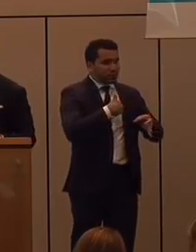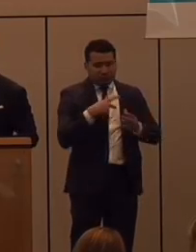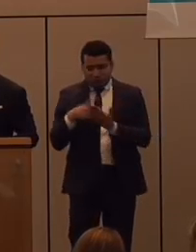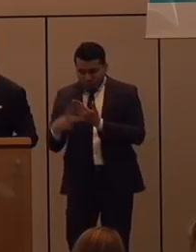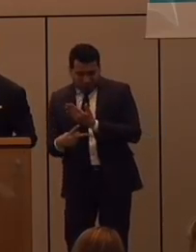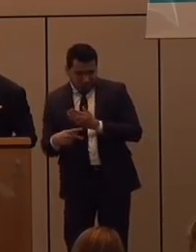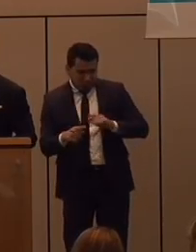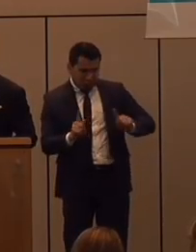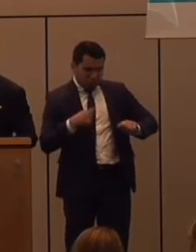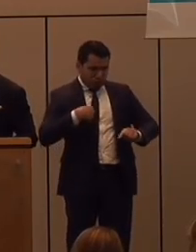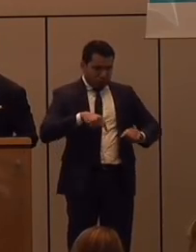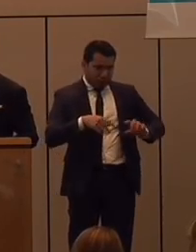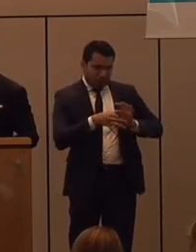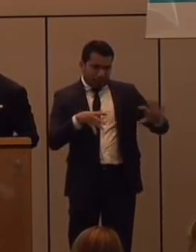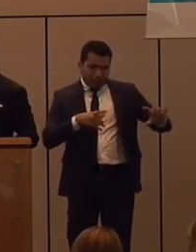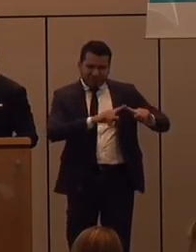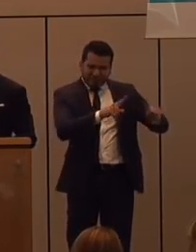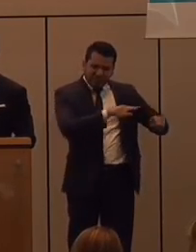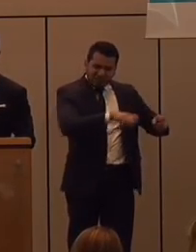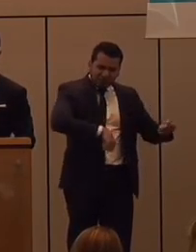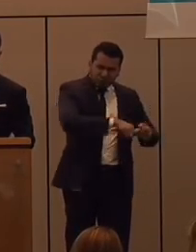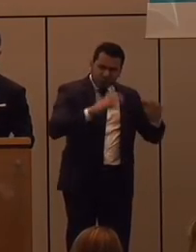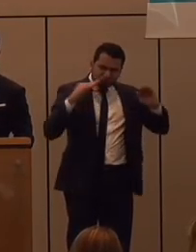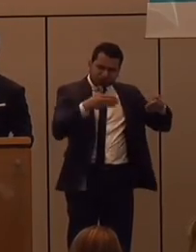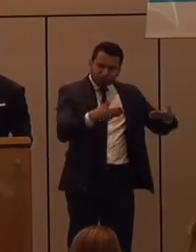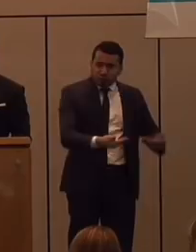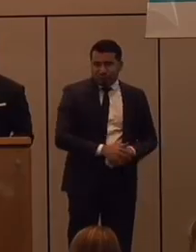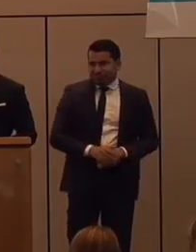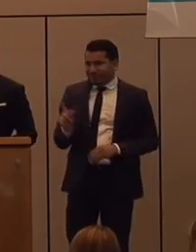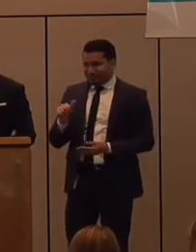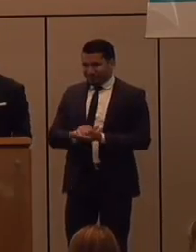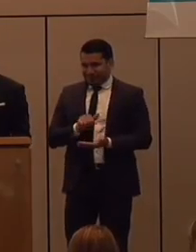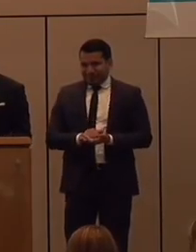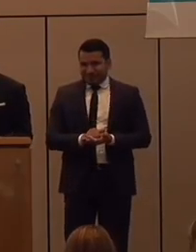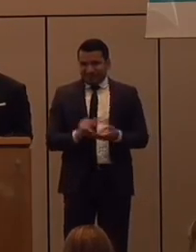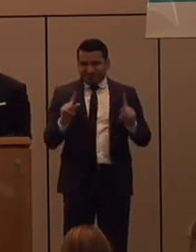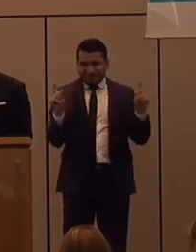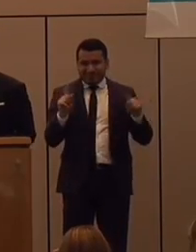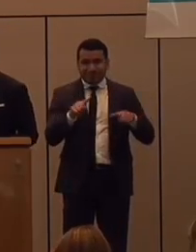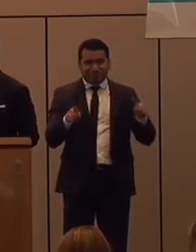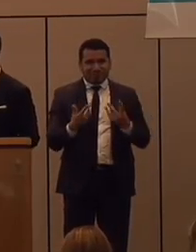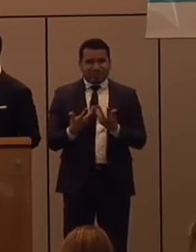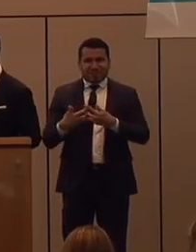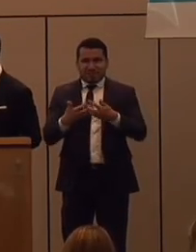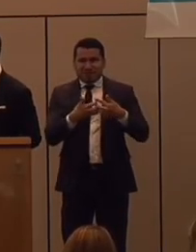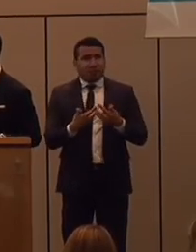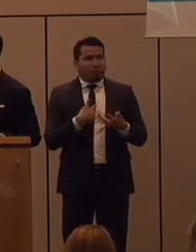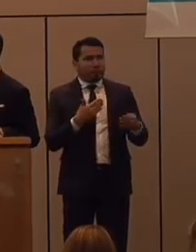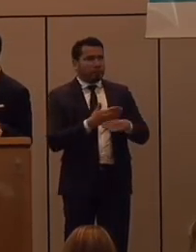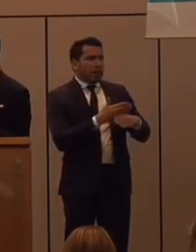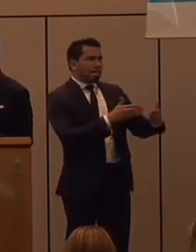en este momento el apoyo que se va a hacer a esos a esos lugares y tal vez será el tema del problema que tiene algunas empresas para obtener